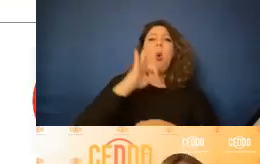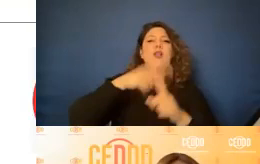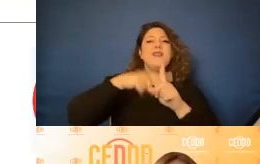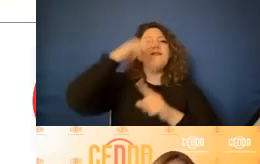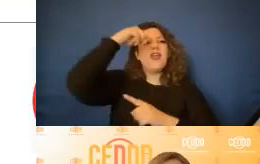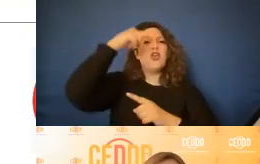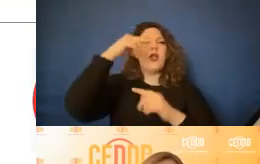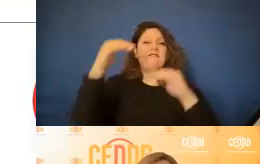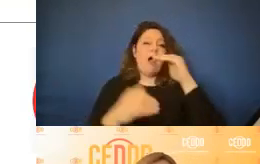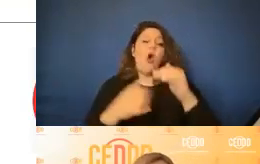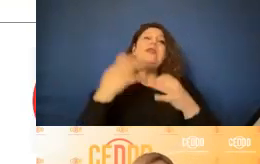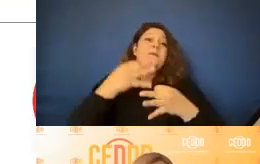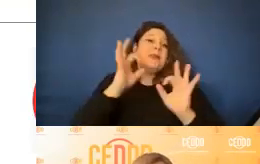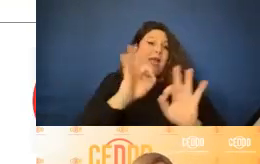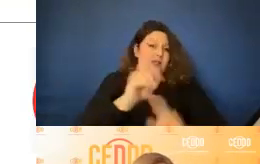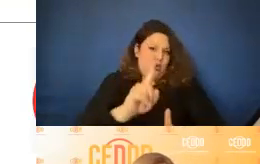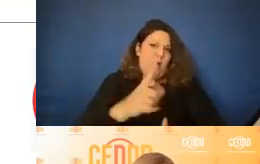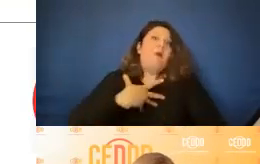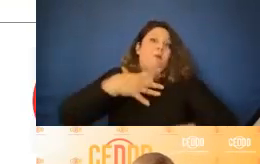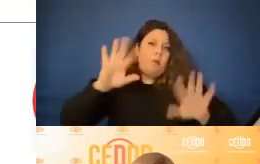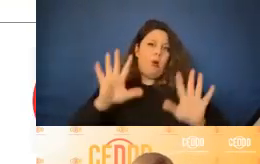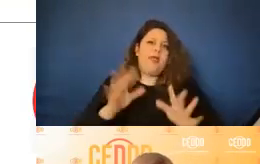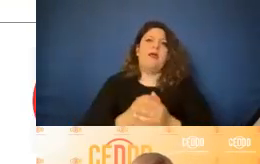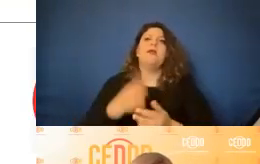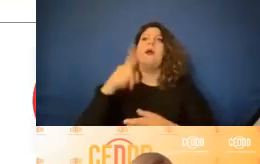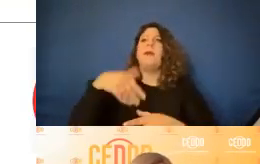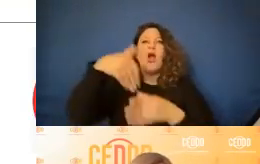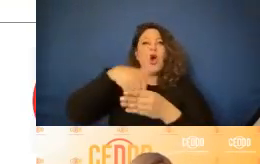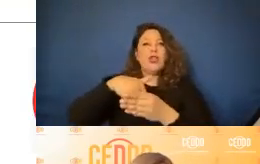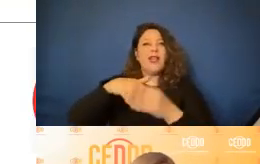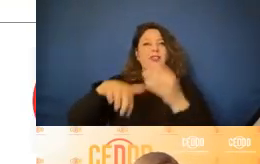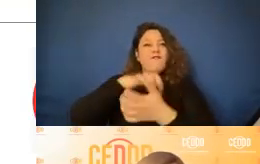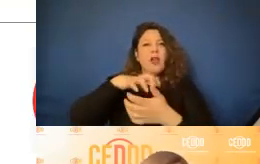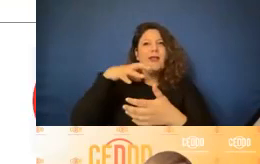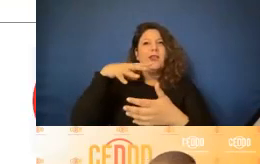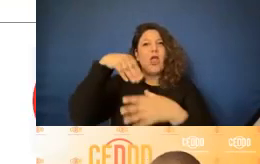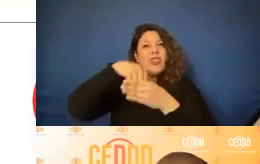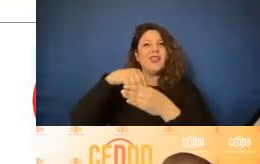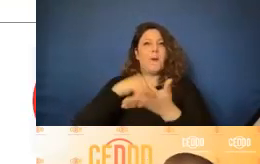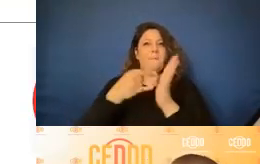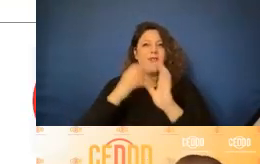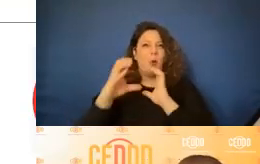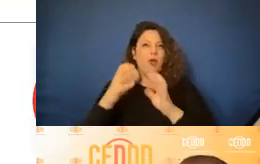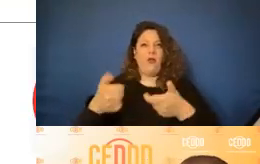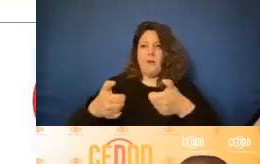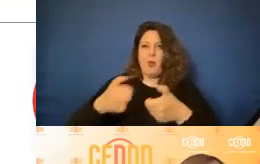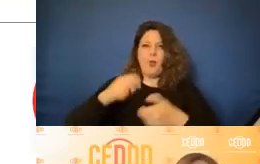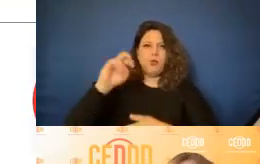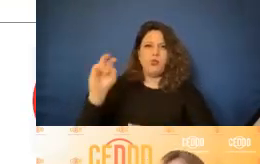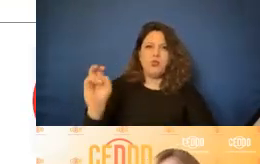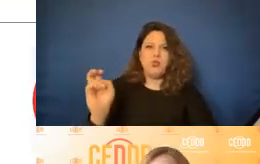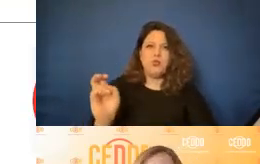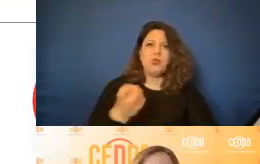baja calidad de la enseñanza, alta presencia de contenidos violentos en los medios de comunicación, videojuegos, etcétera, y la